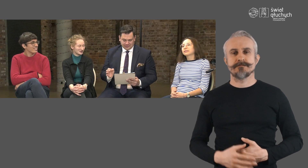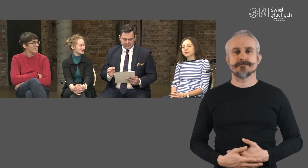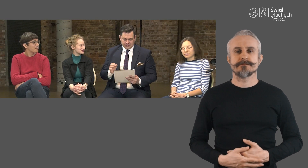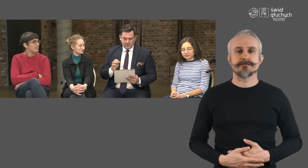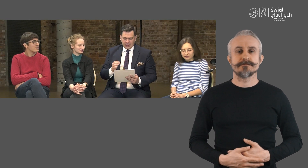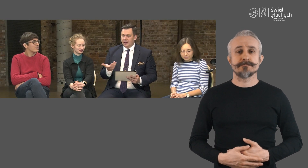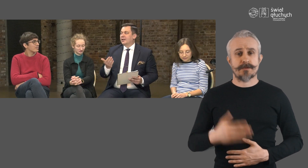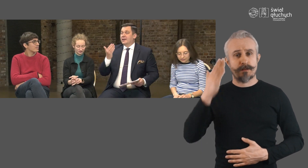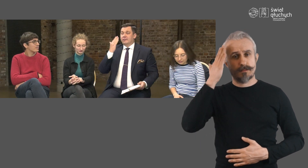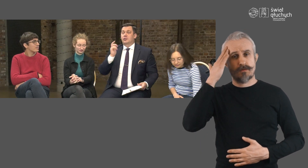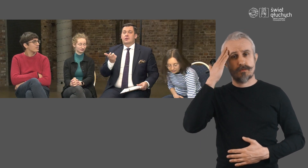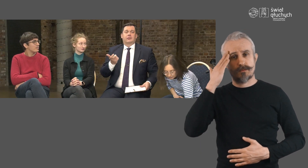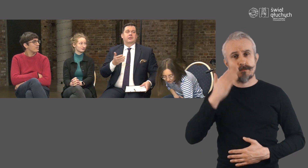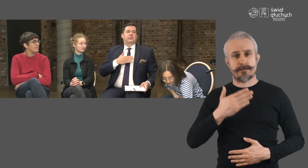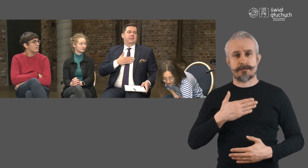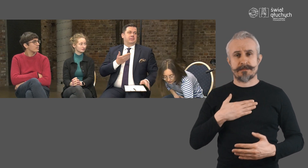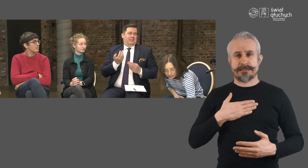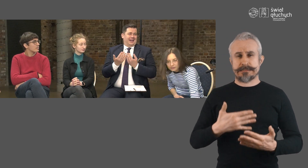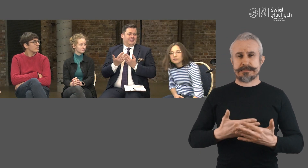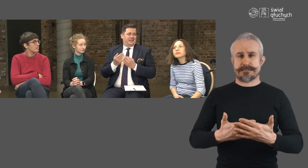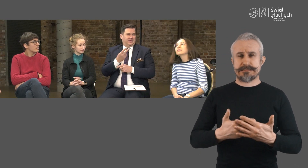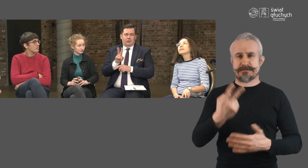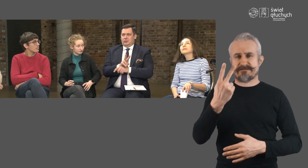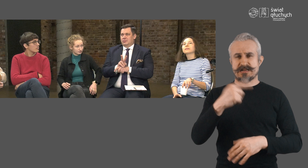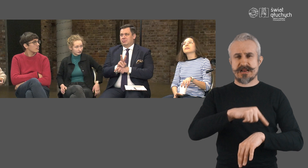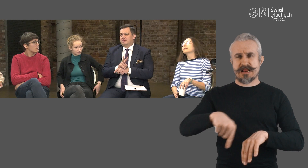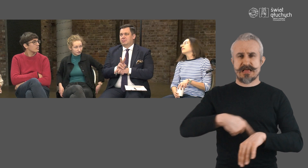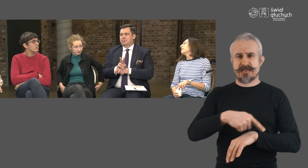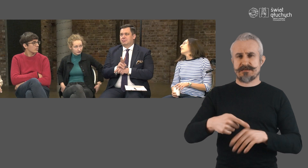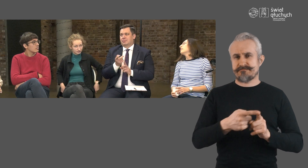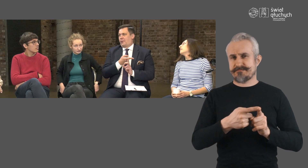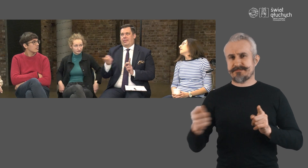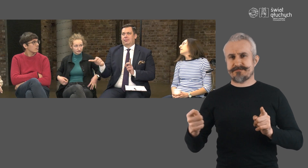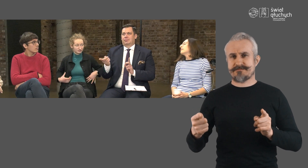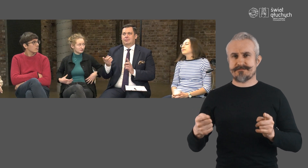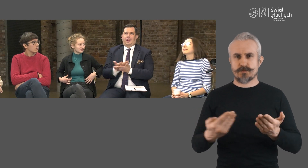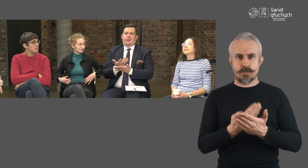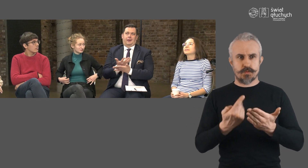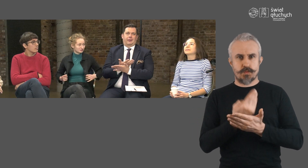Dobrze. Wiecie co, mam prawie 2 godziny. Super.